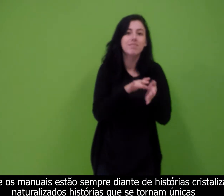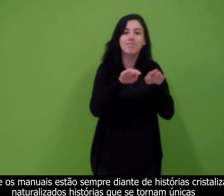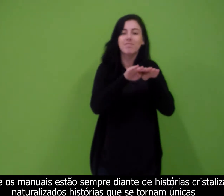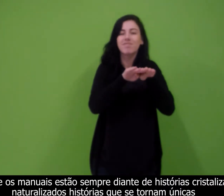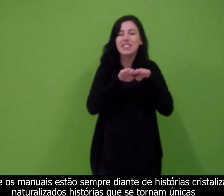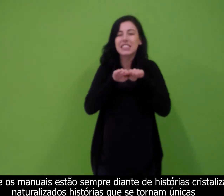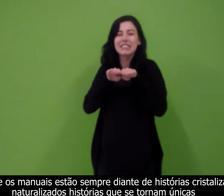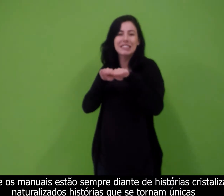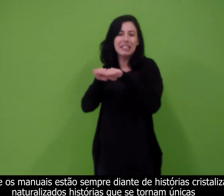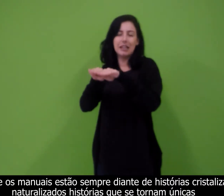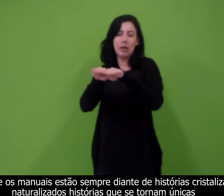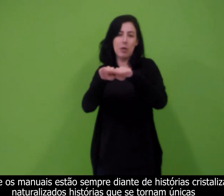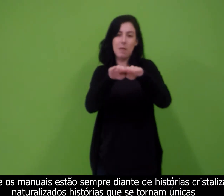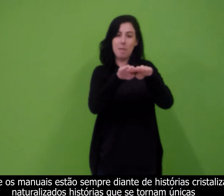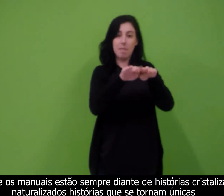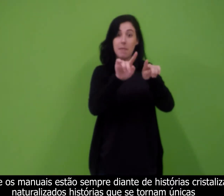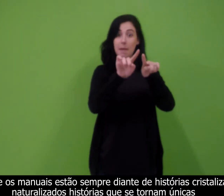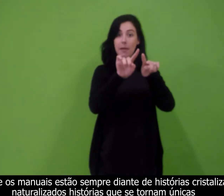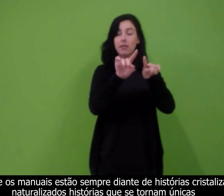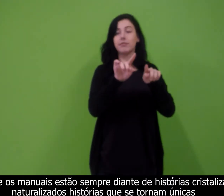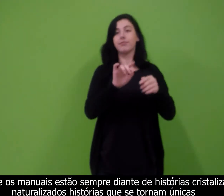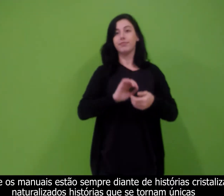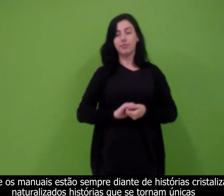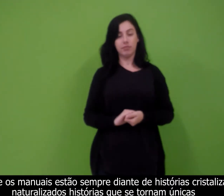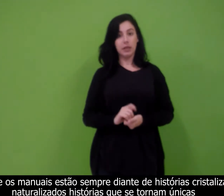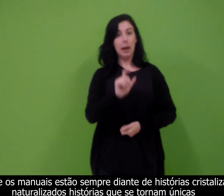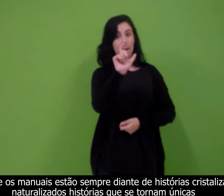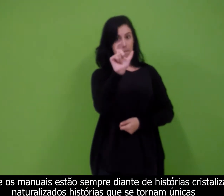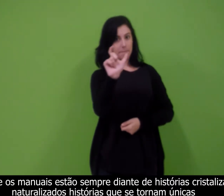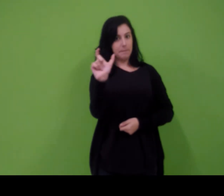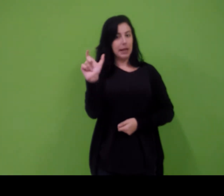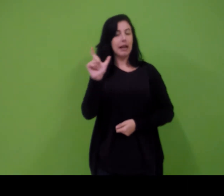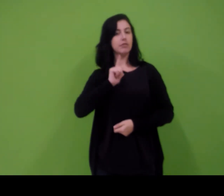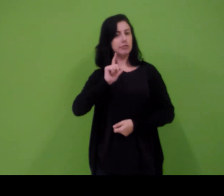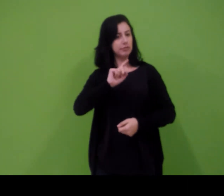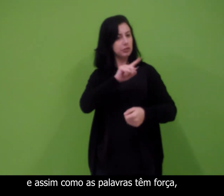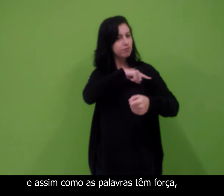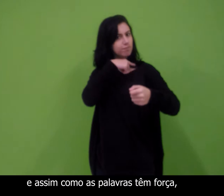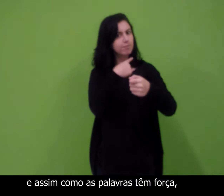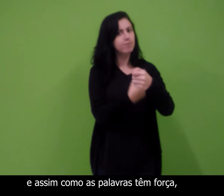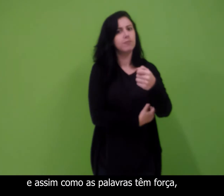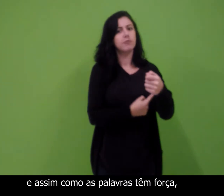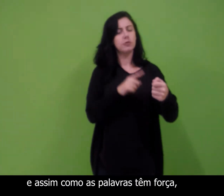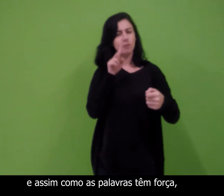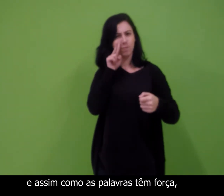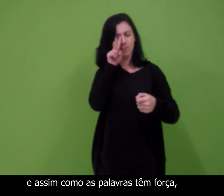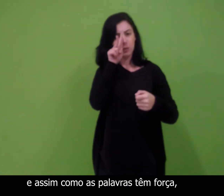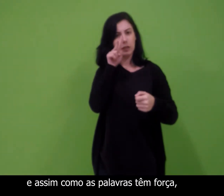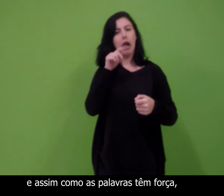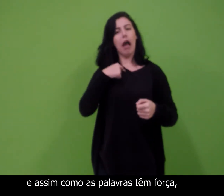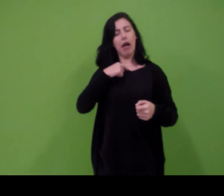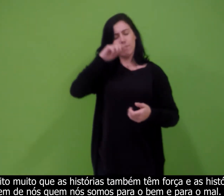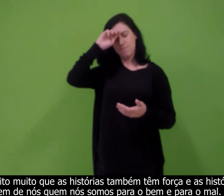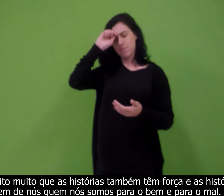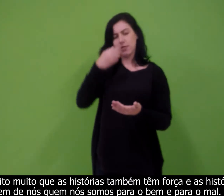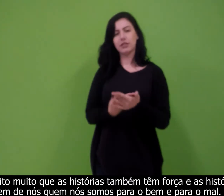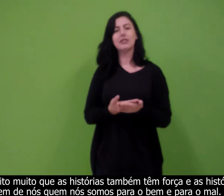histórias cristalizadas, naturalizadas, histórias que se tornam únicas. E assim como as palavras têm força, eu acredito